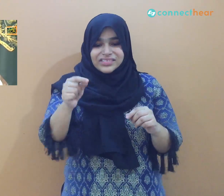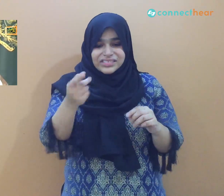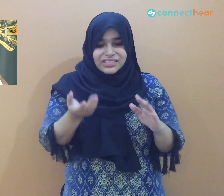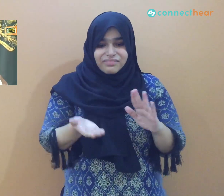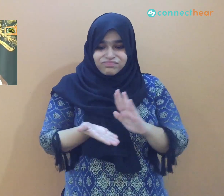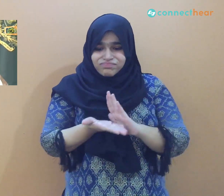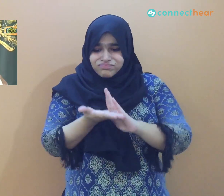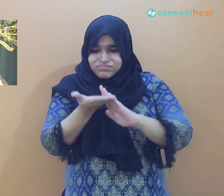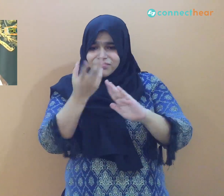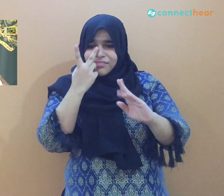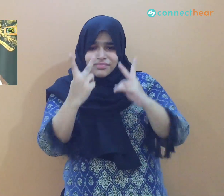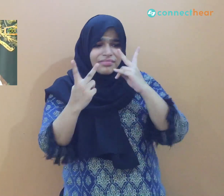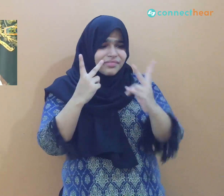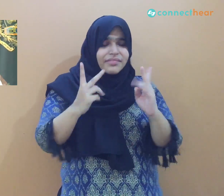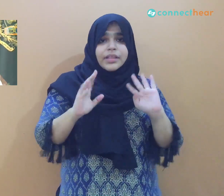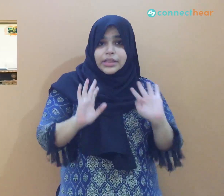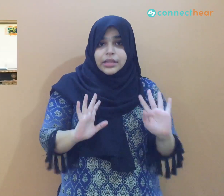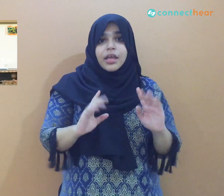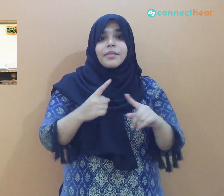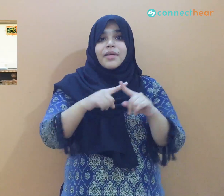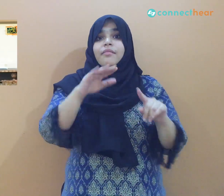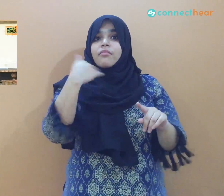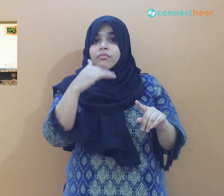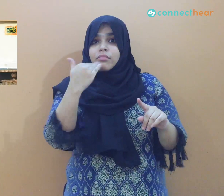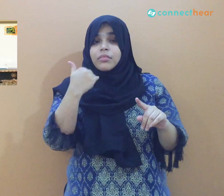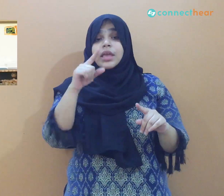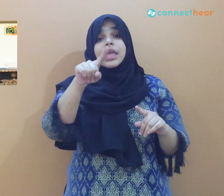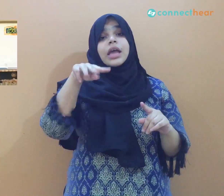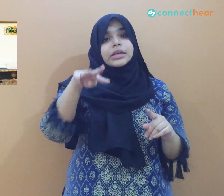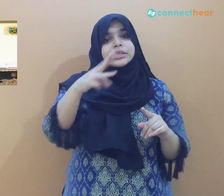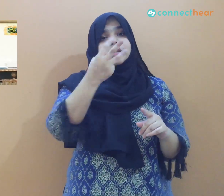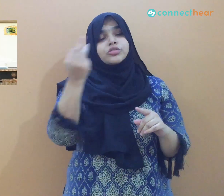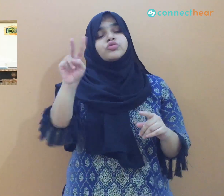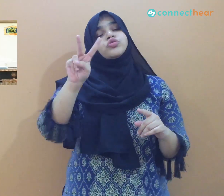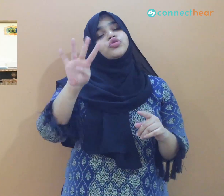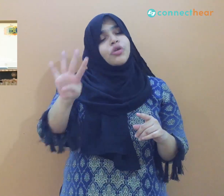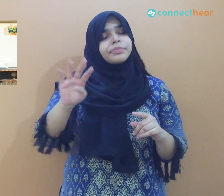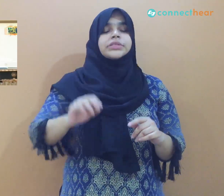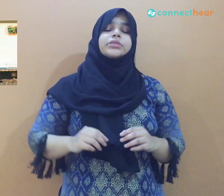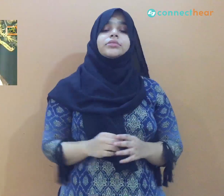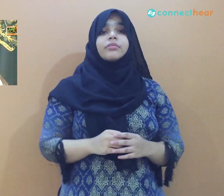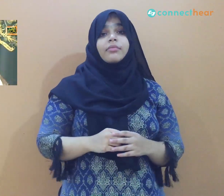انفیکشنز ہونی تھی, اور جو اموات ہونی تھی وہ 1,324.